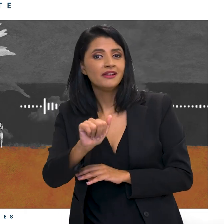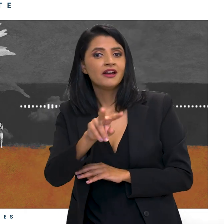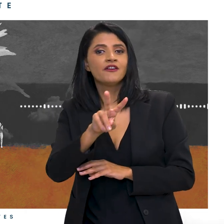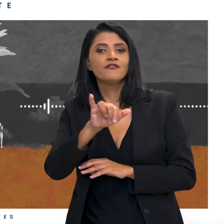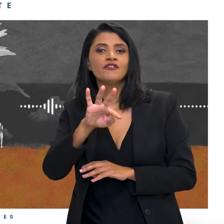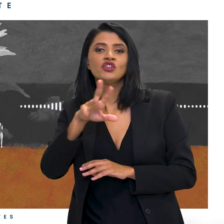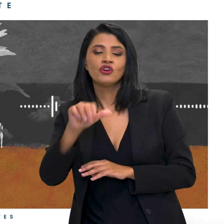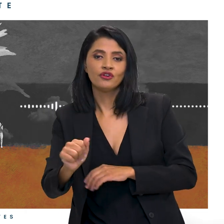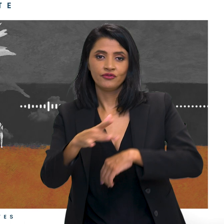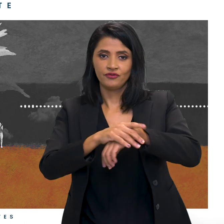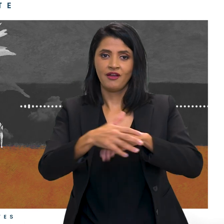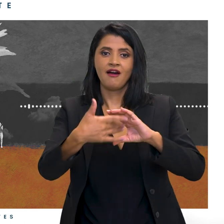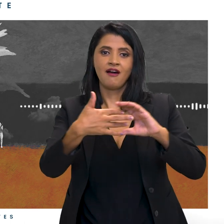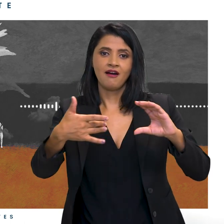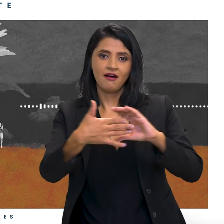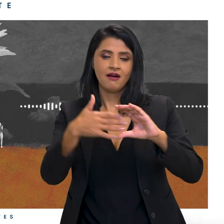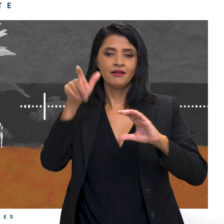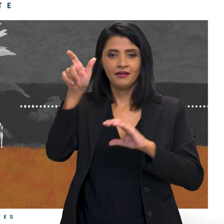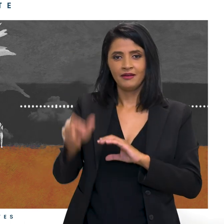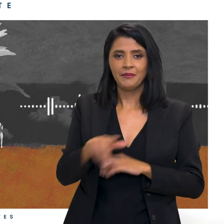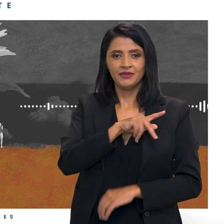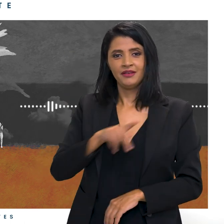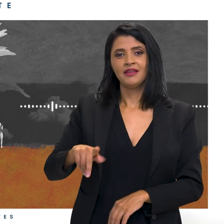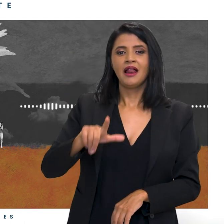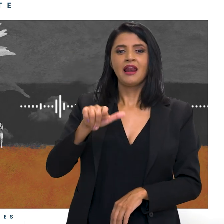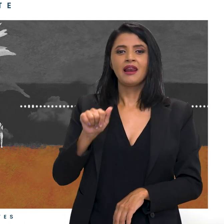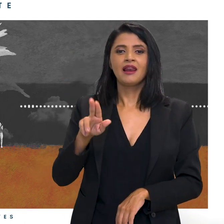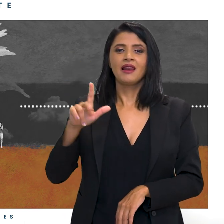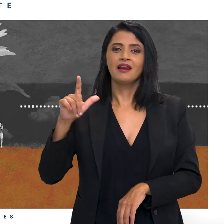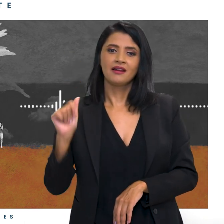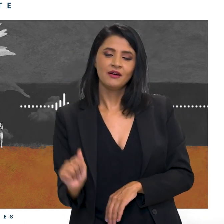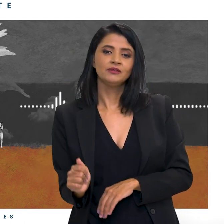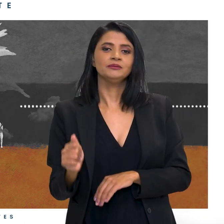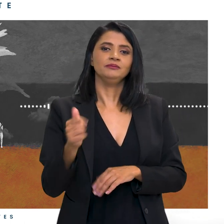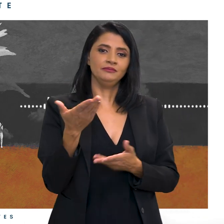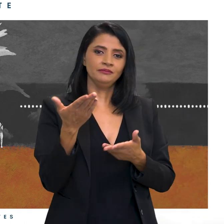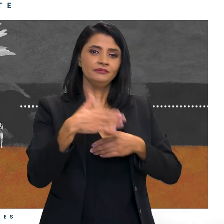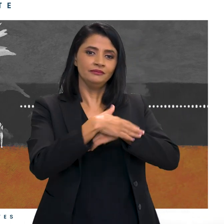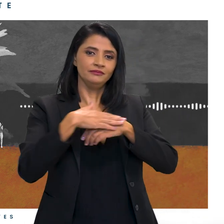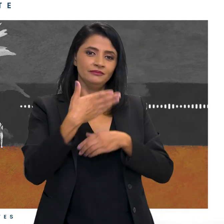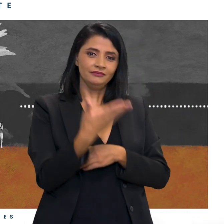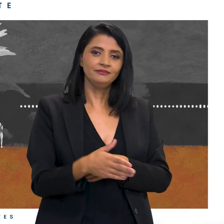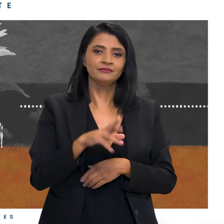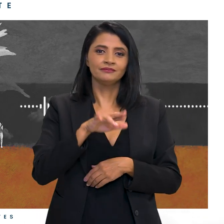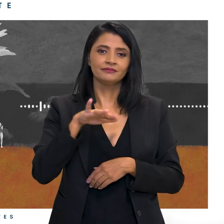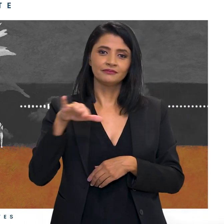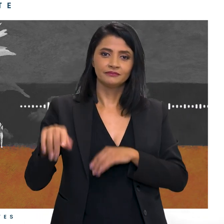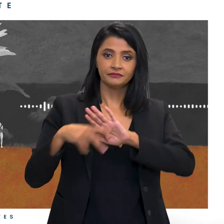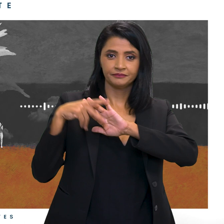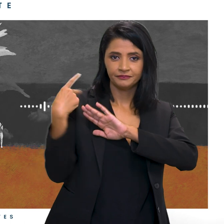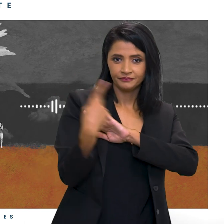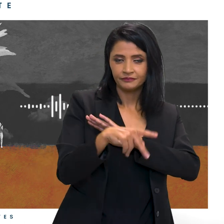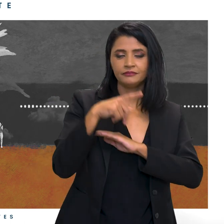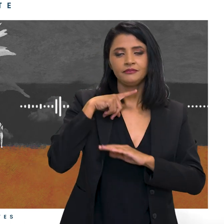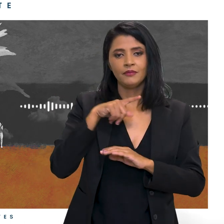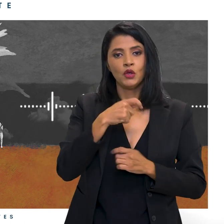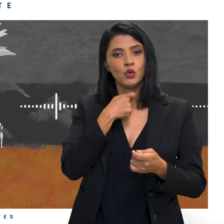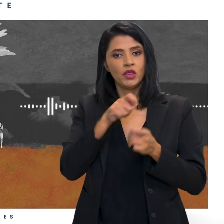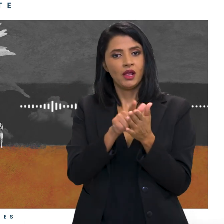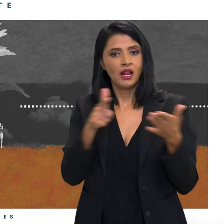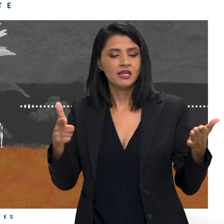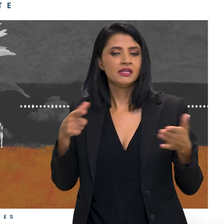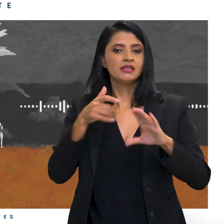Vitória de Doenças Raras e Crônicas. A presidente é Lauda Santos, que conversou com Raíssa Saraiva, jornalista rara da EBC